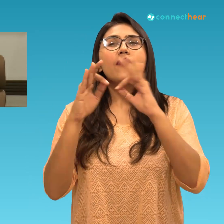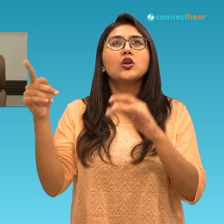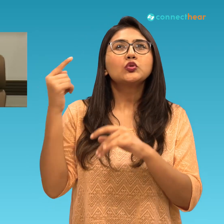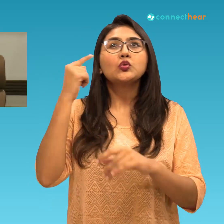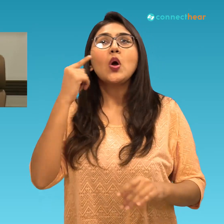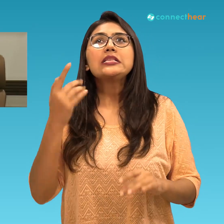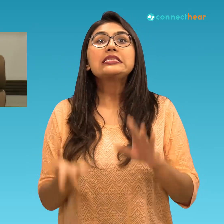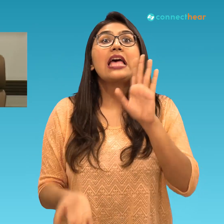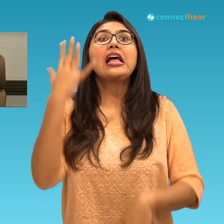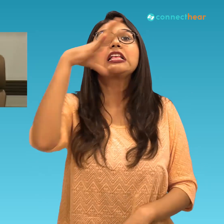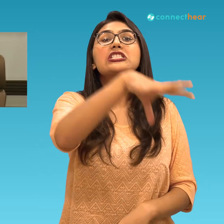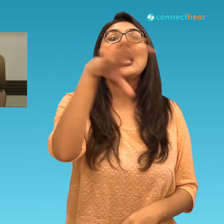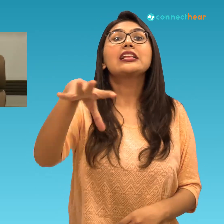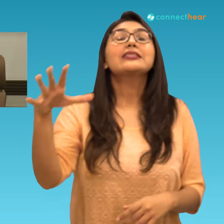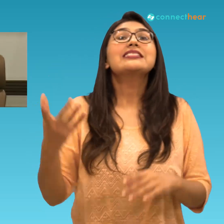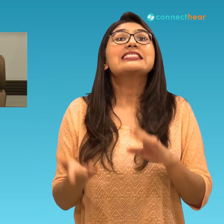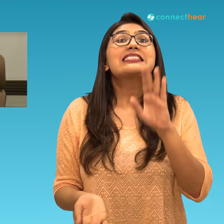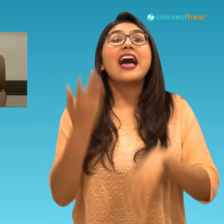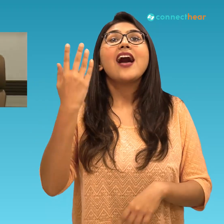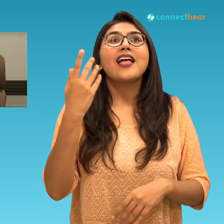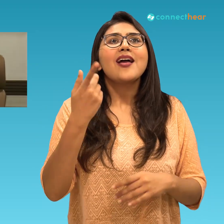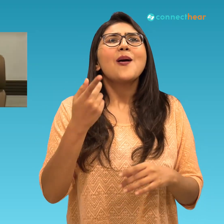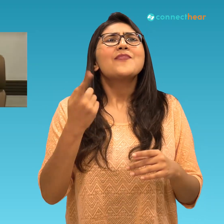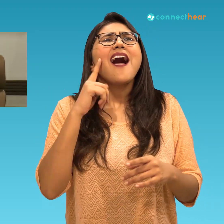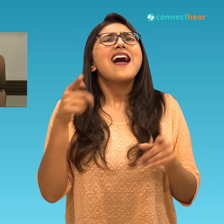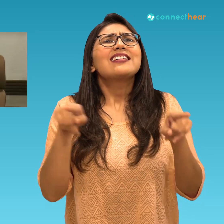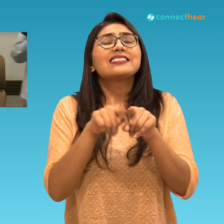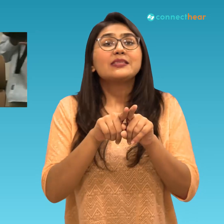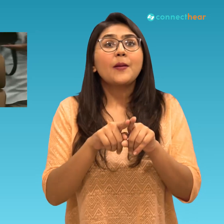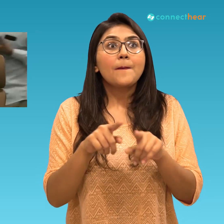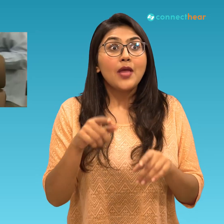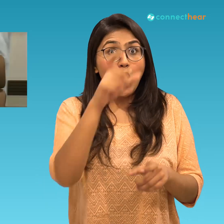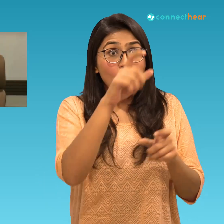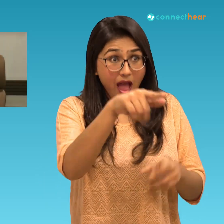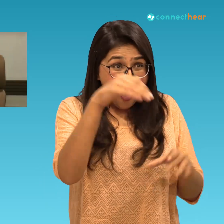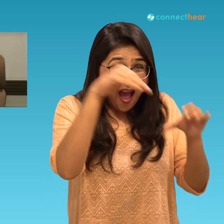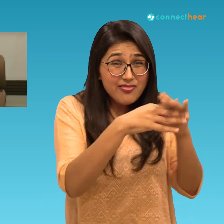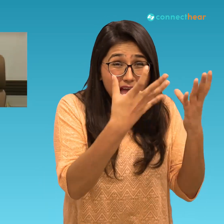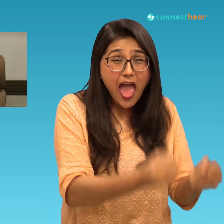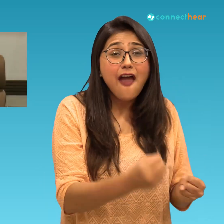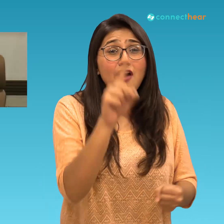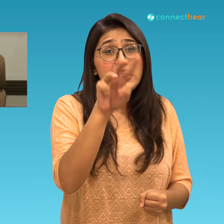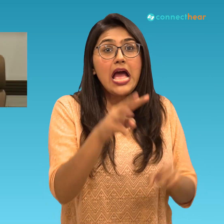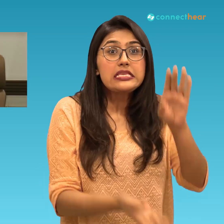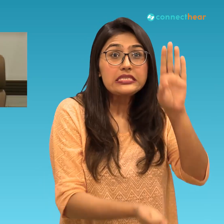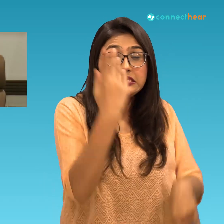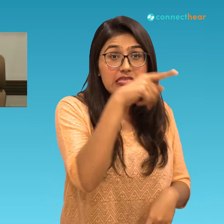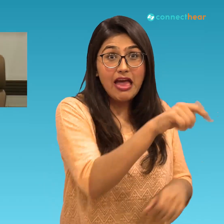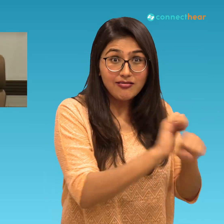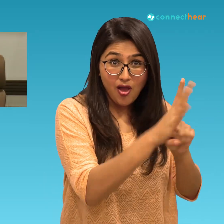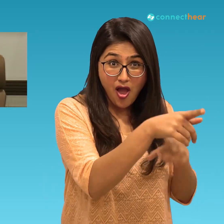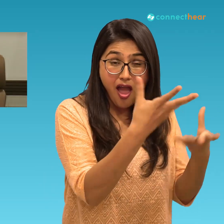میں سب سے زیادہ تعداد، انسیڈنس یہ ہوتا ہے کہ پر 1000 وہاں کتنے کیسز سامنے آ رہے ہیں، تاکہ